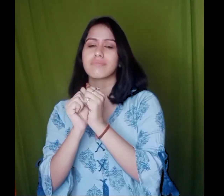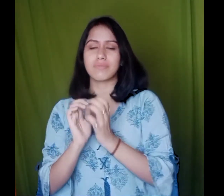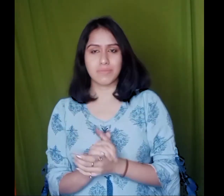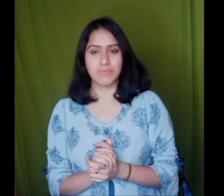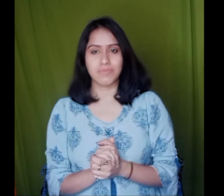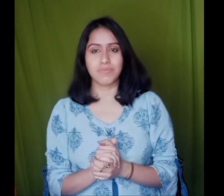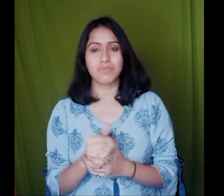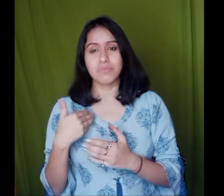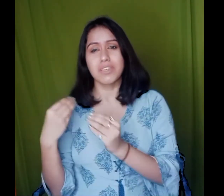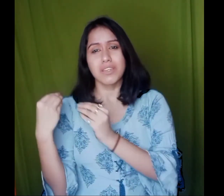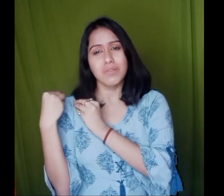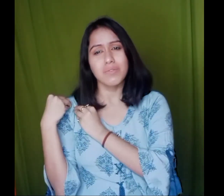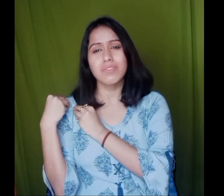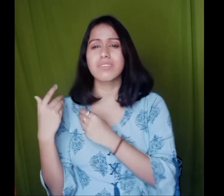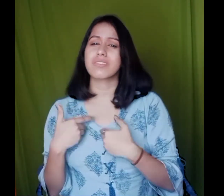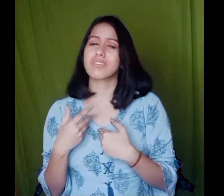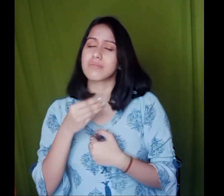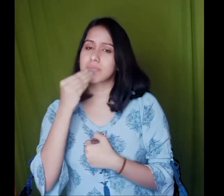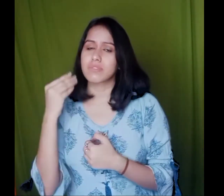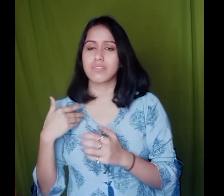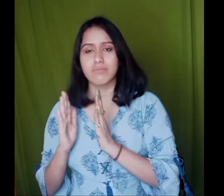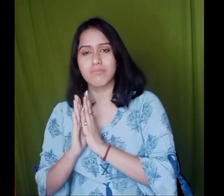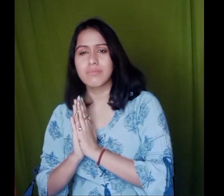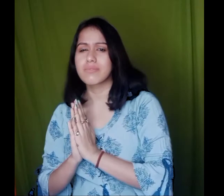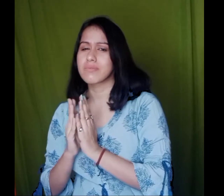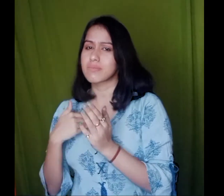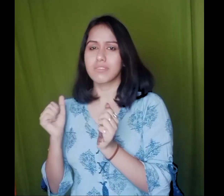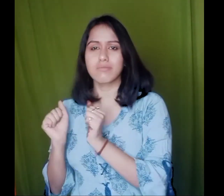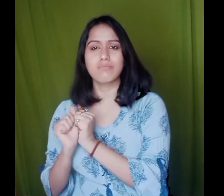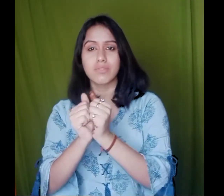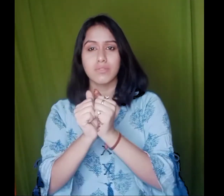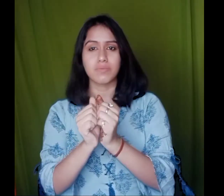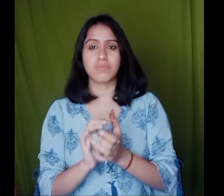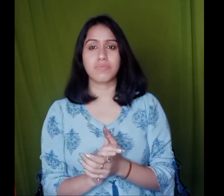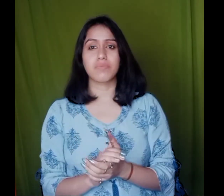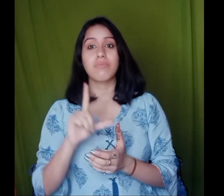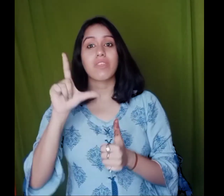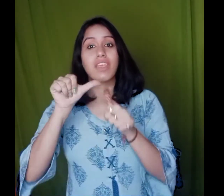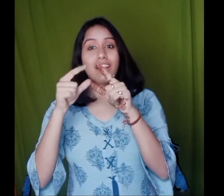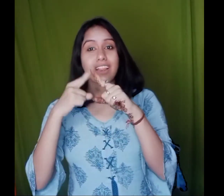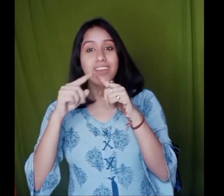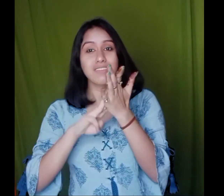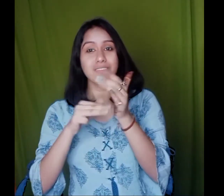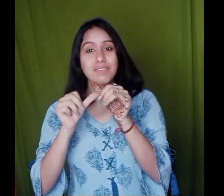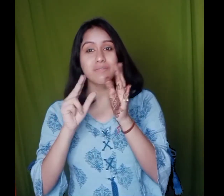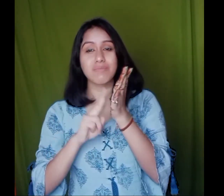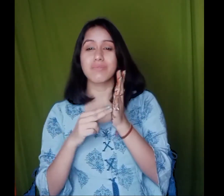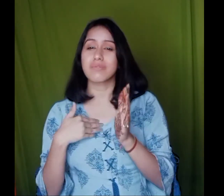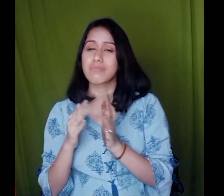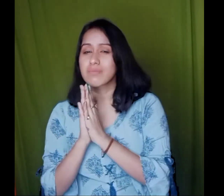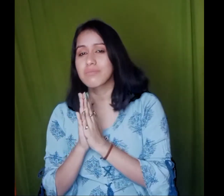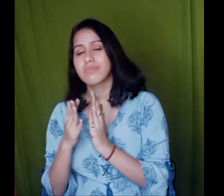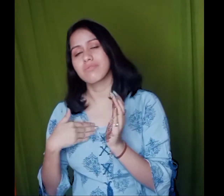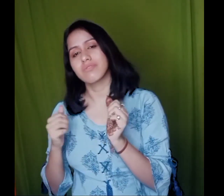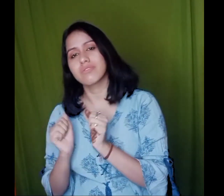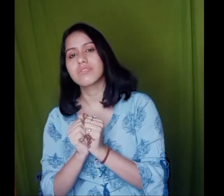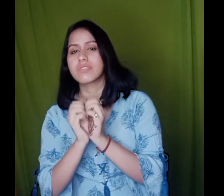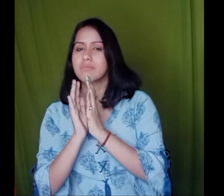रहना चाहता हूं। मैं नहीं चाहता कि जंगल में आपको कोई कष्ट हो, कोई परेशानी आए, कोई विघ्न आए। आप दोनों सुरक्षित